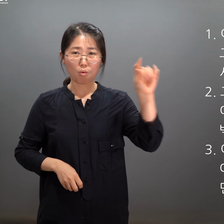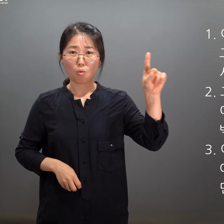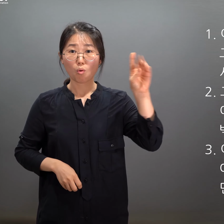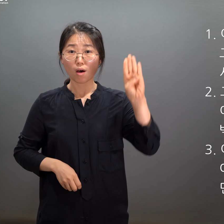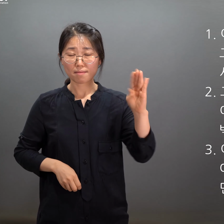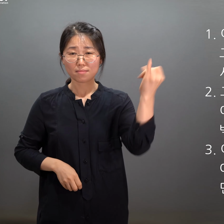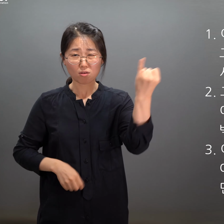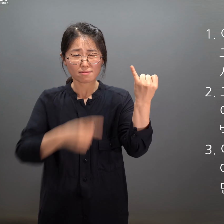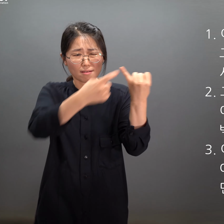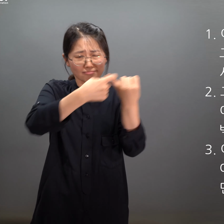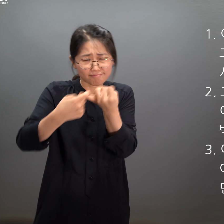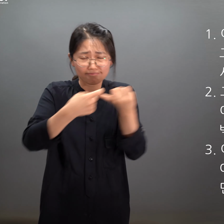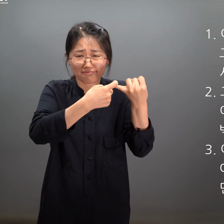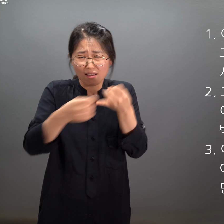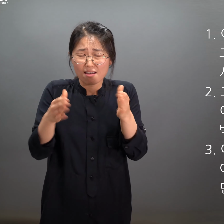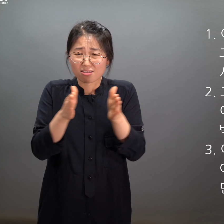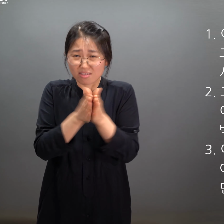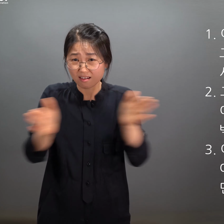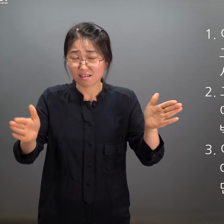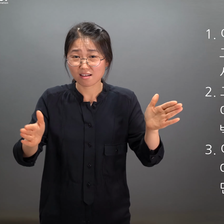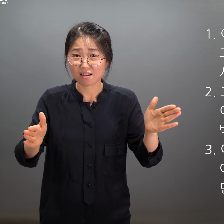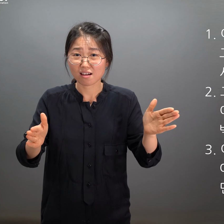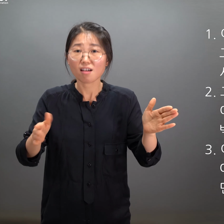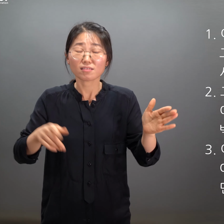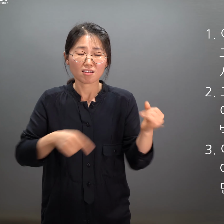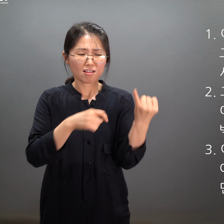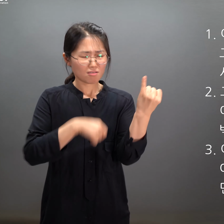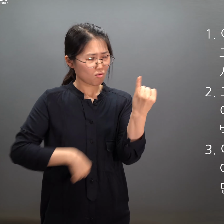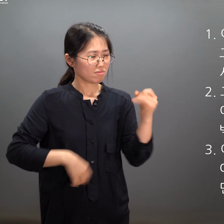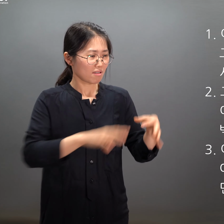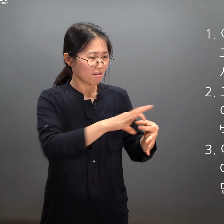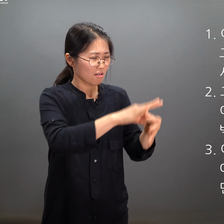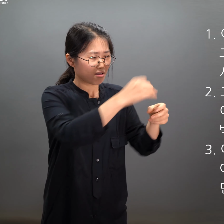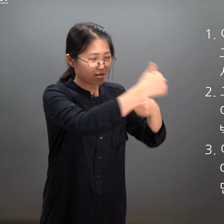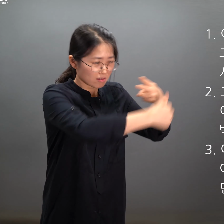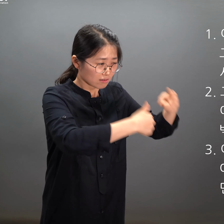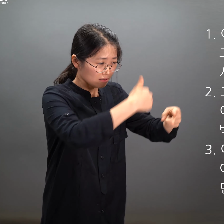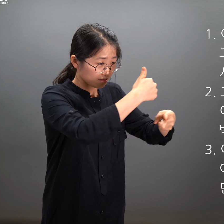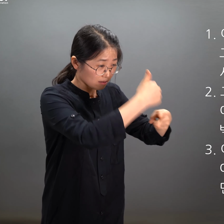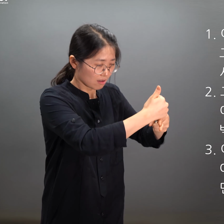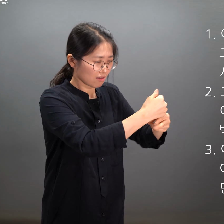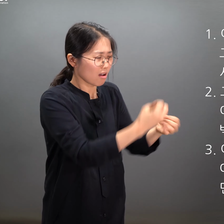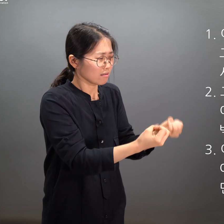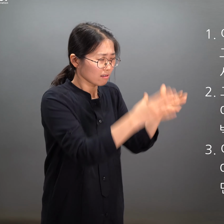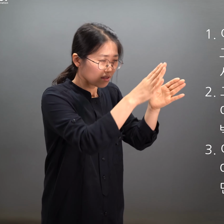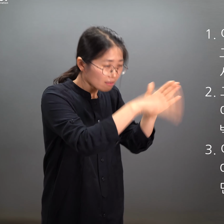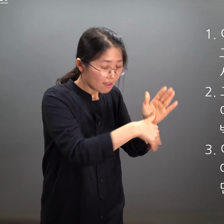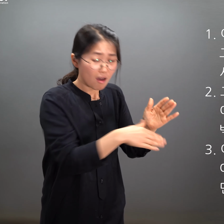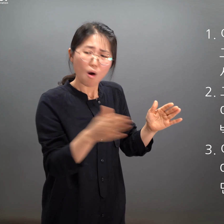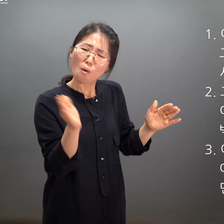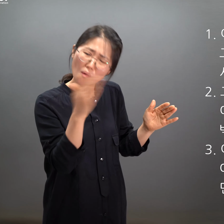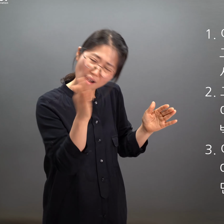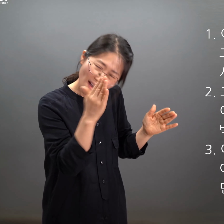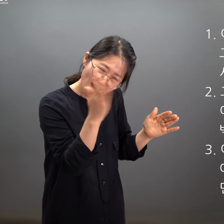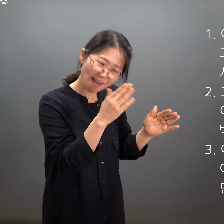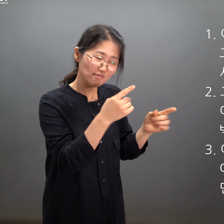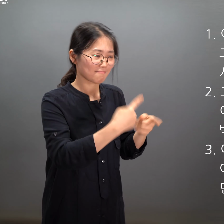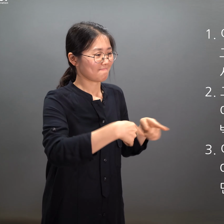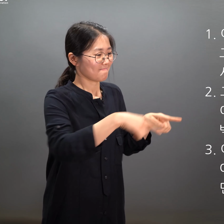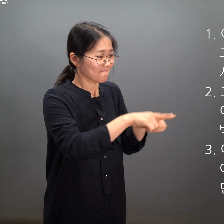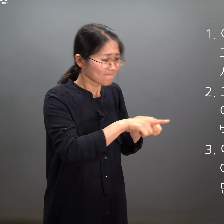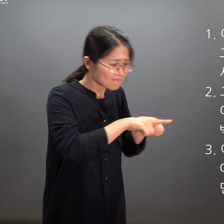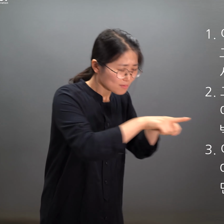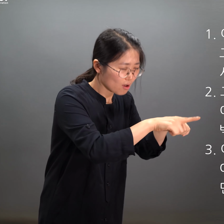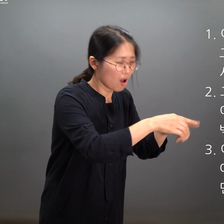시작하니라. 그 여자들이 자기 신들에게 제사할 때에 이스라엘 백성들을 청함해 백성들이 먹고